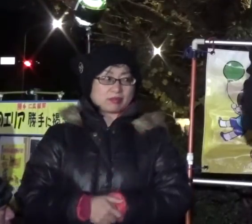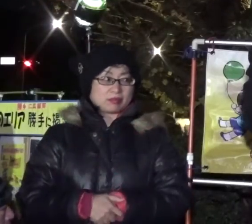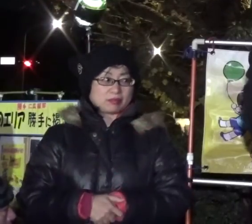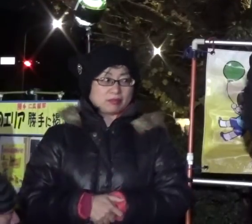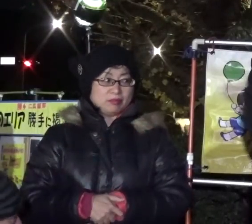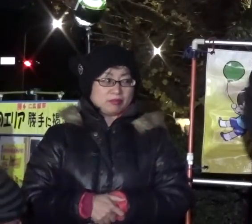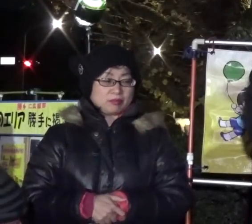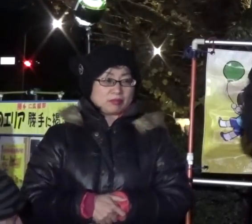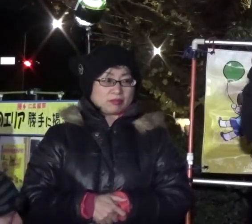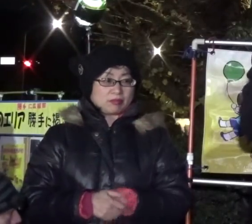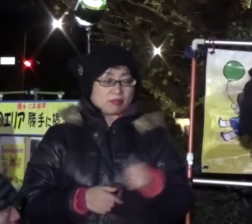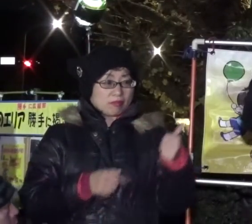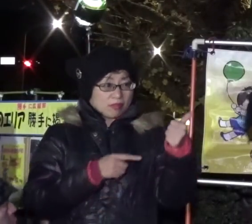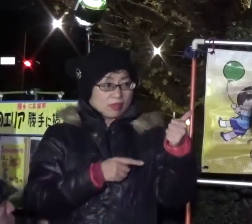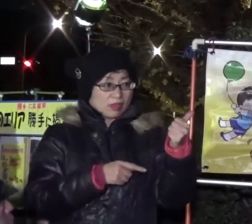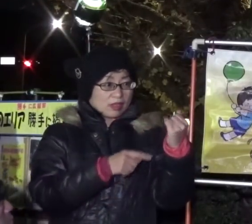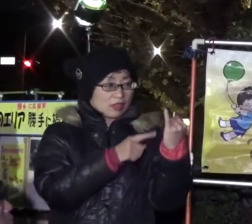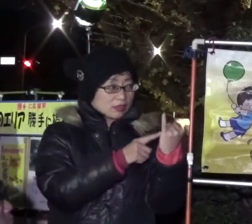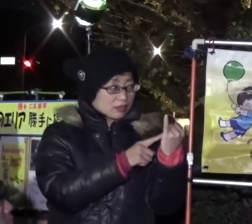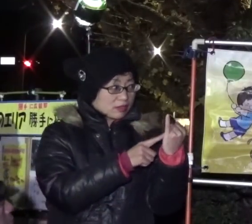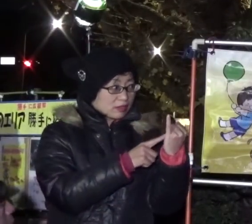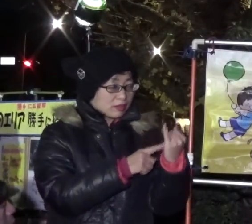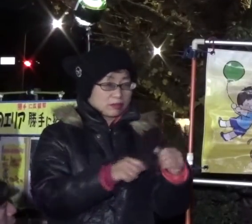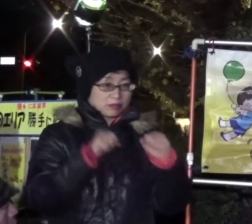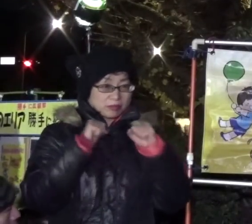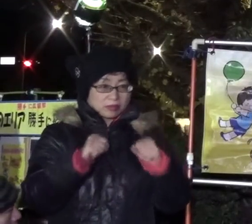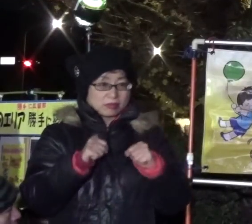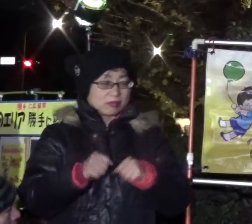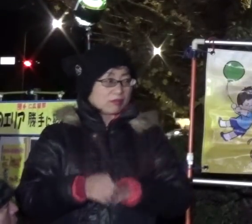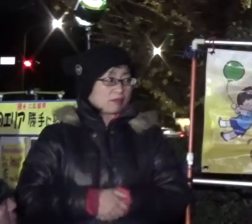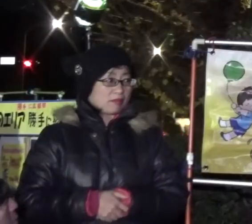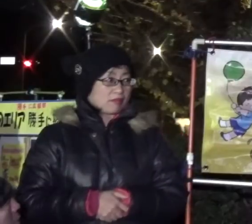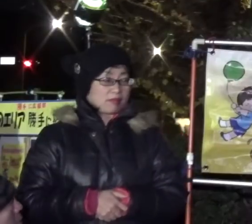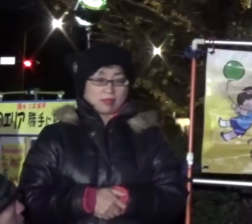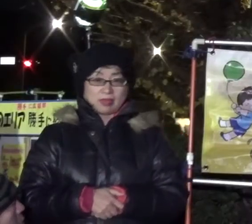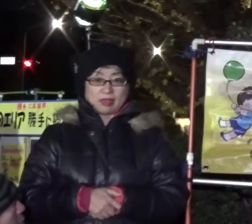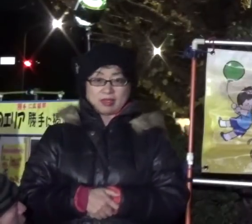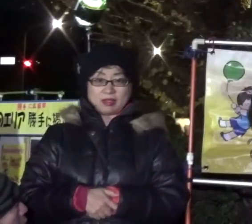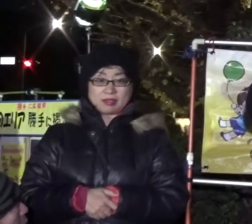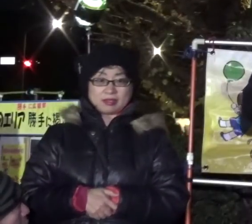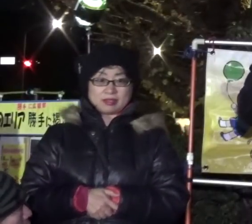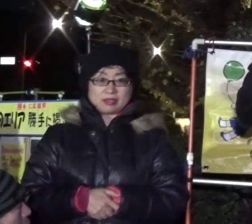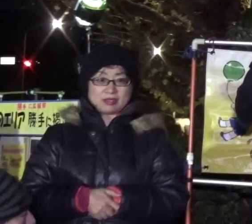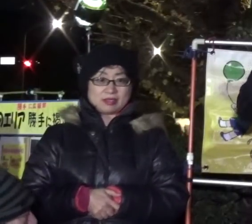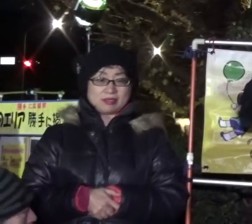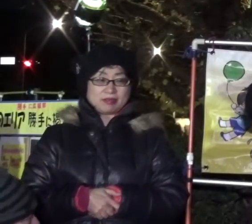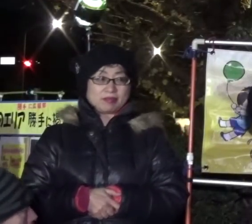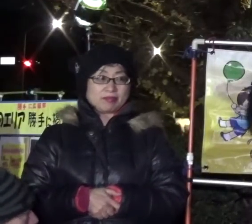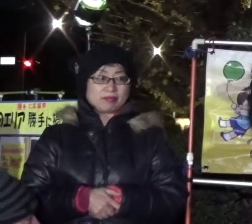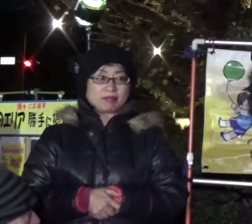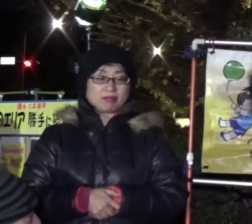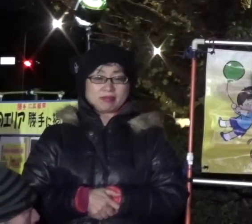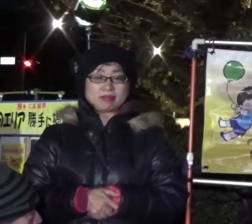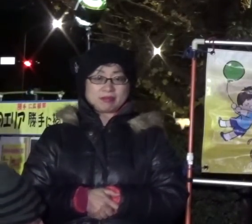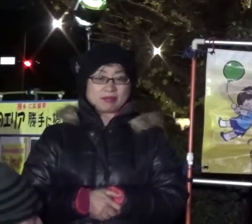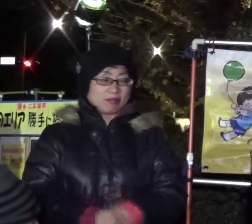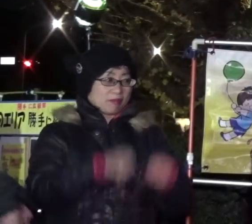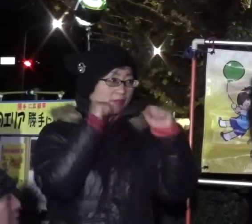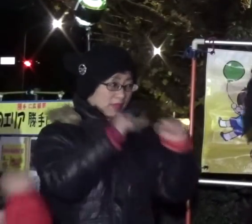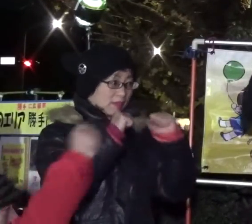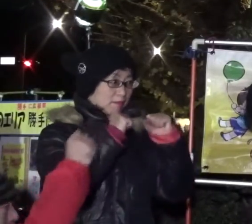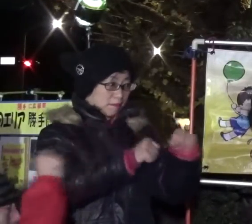二郎さんと飛鳥さんにちょっと最後エールを送りたいと思うんですが、ちょっとお付き合いください。 頑張れ頑張れ篠飛鳥、